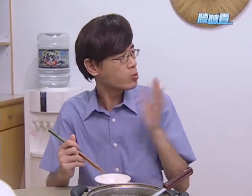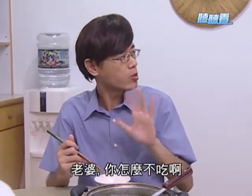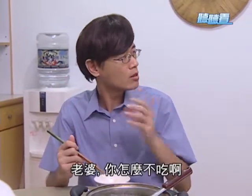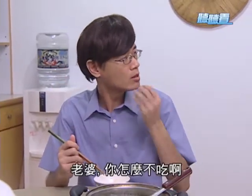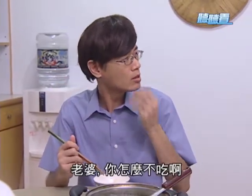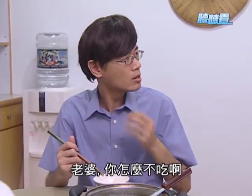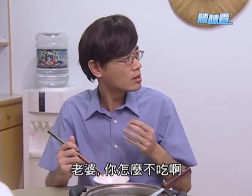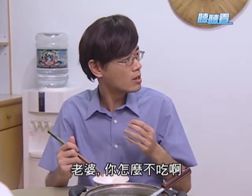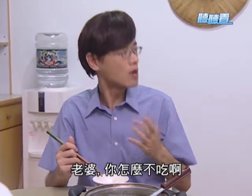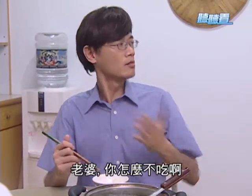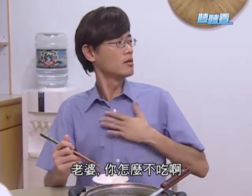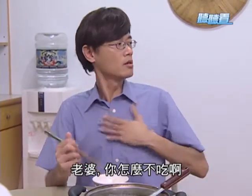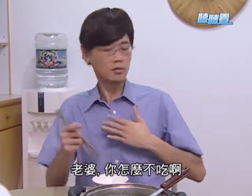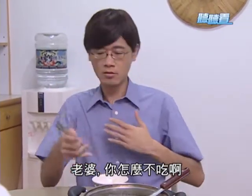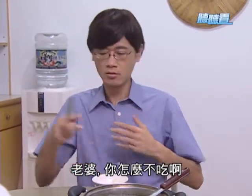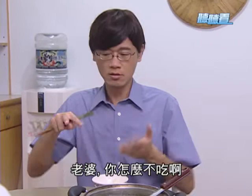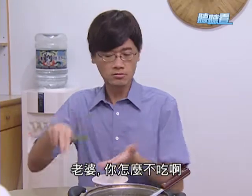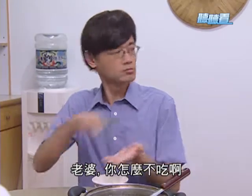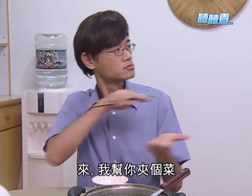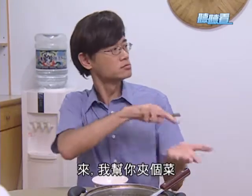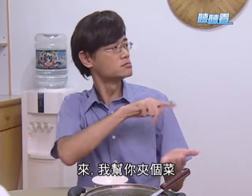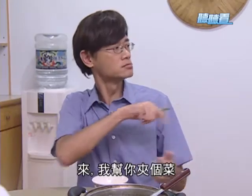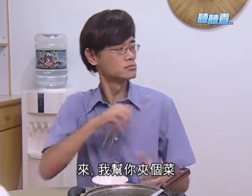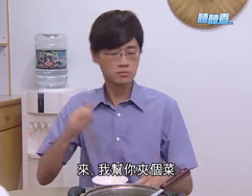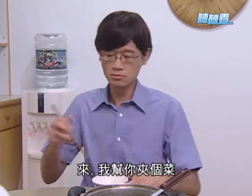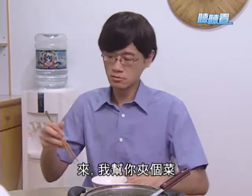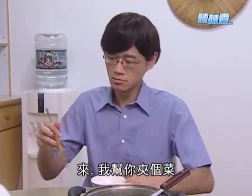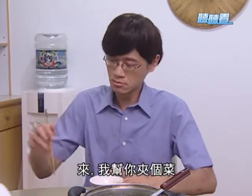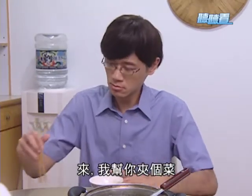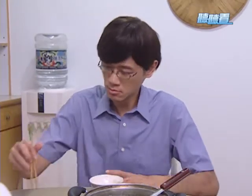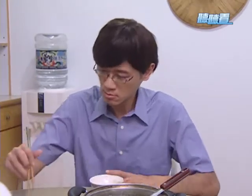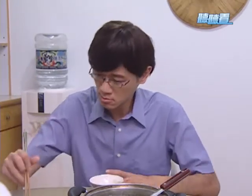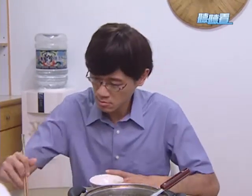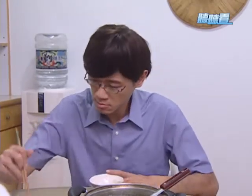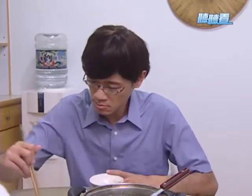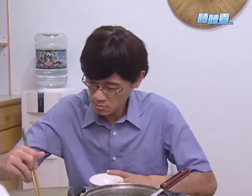老婆，你怎么不吃啊？来，我帮你夹个菜啊。